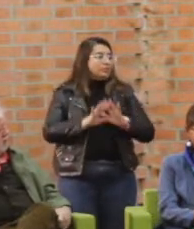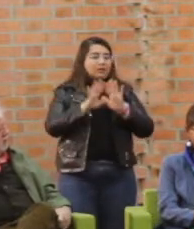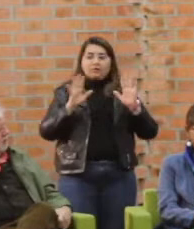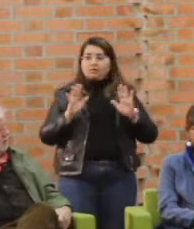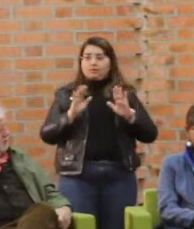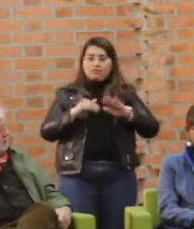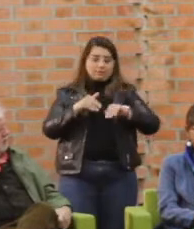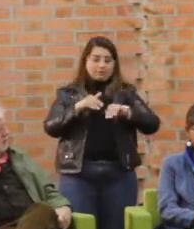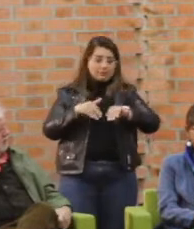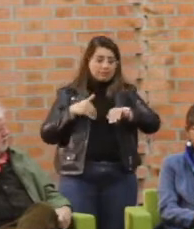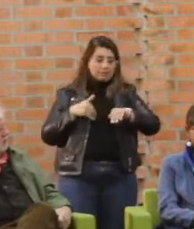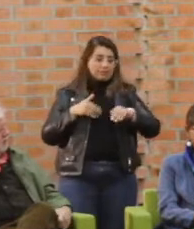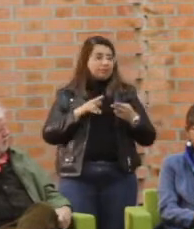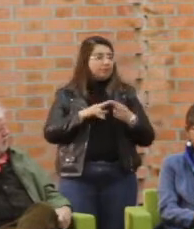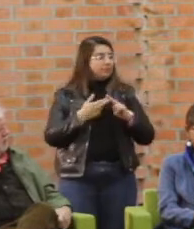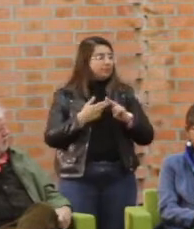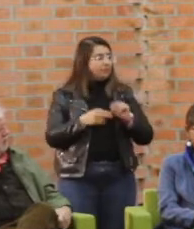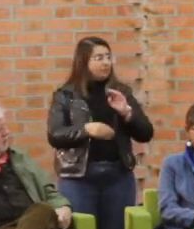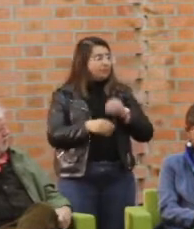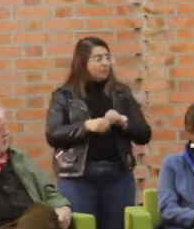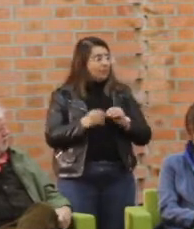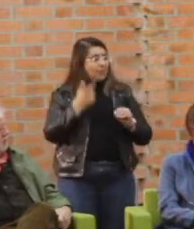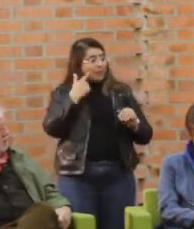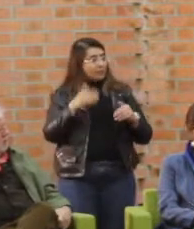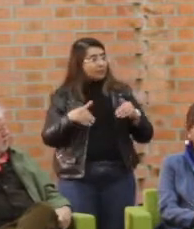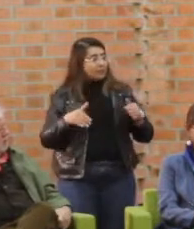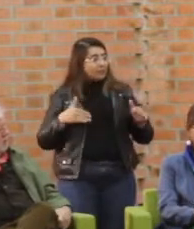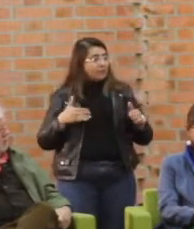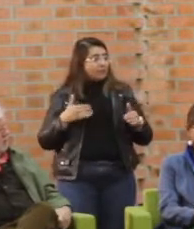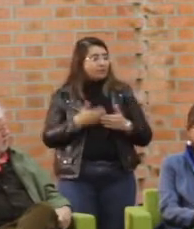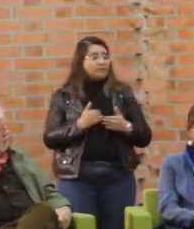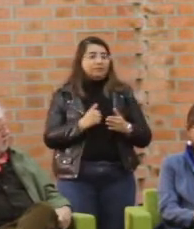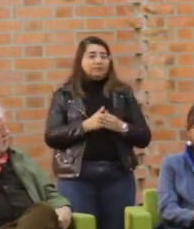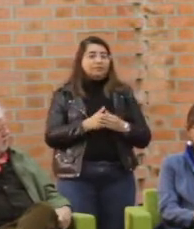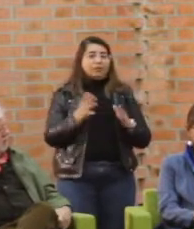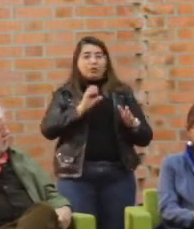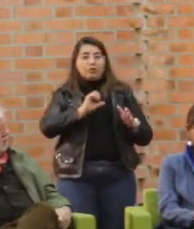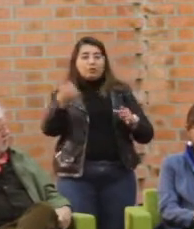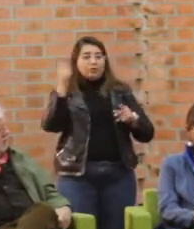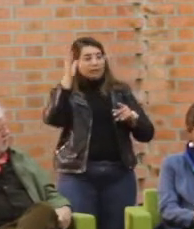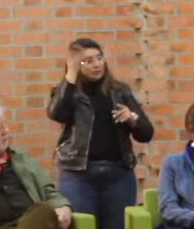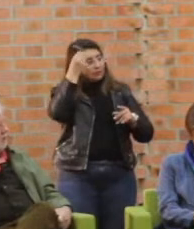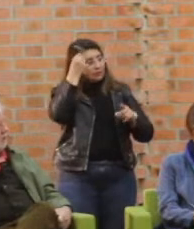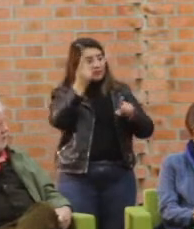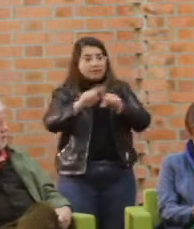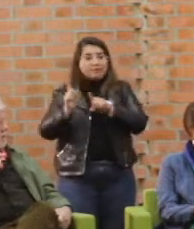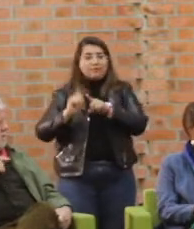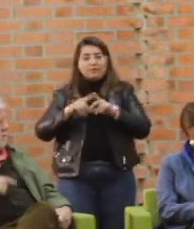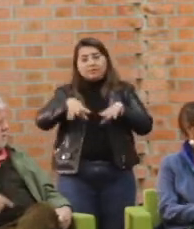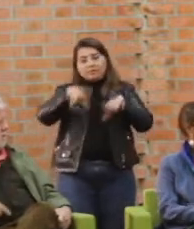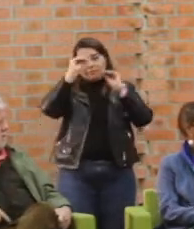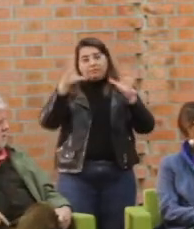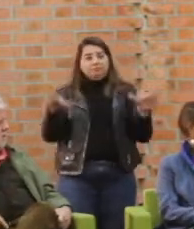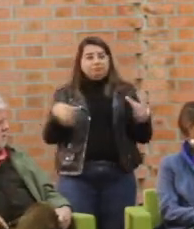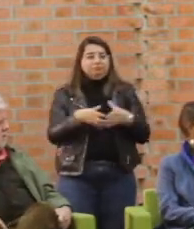van a venir los estudios históricos legítimas también por el avance de otras disciplinas que van a ir más a la cabeza